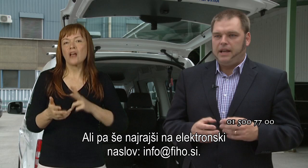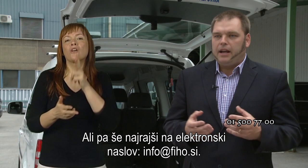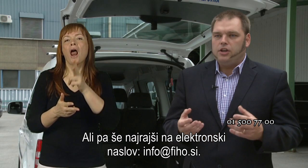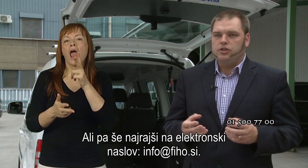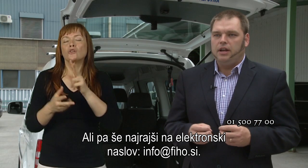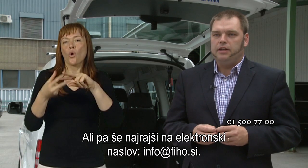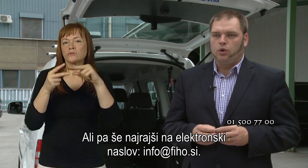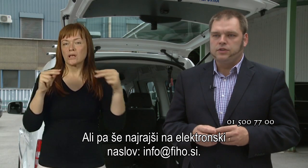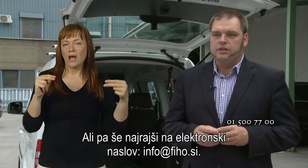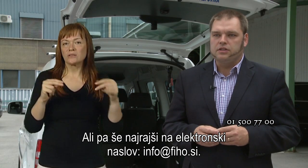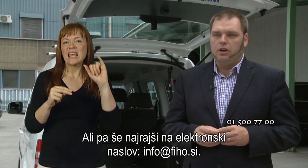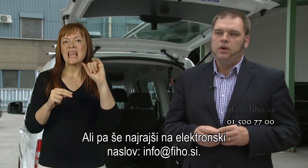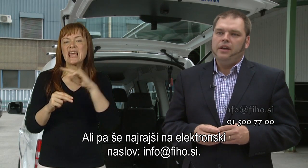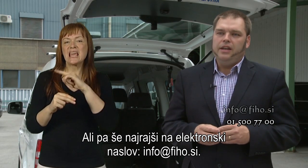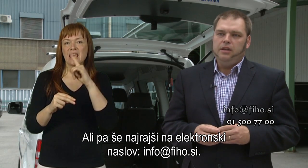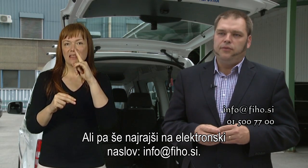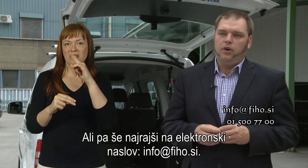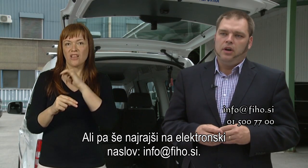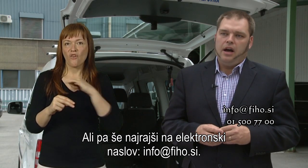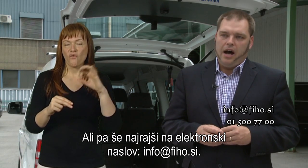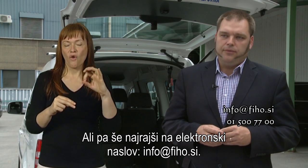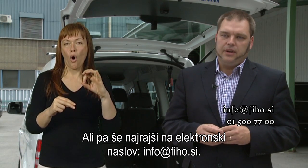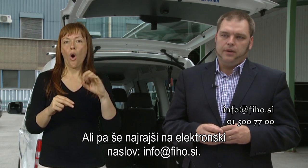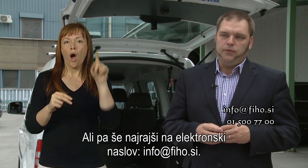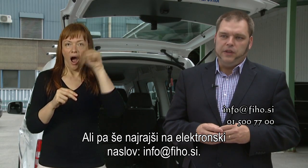še najrajše na elektronski naslov